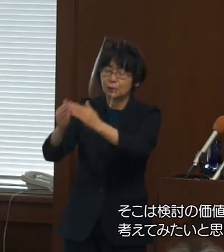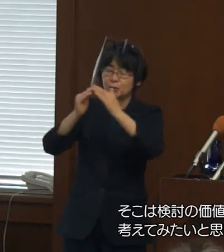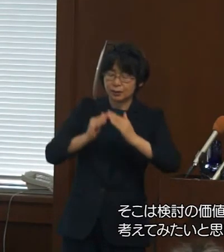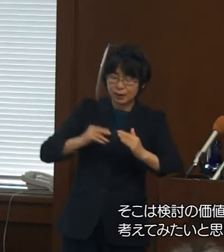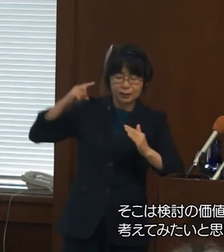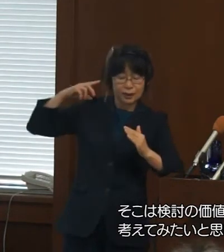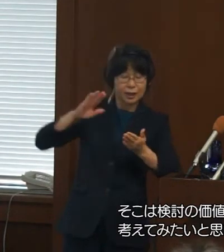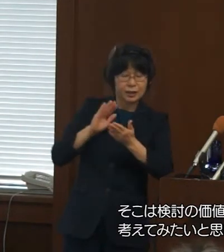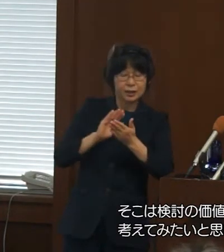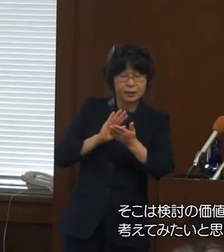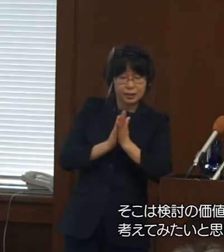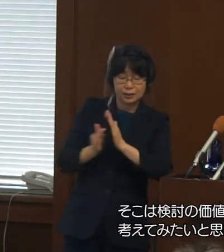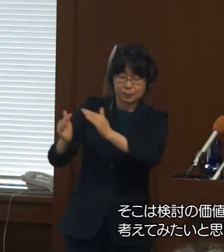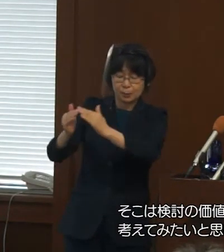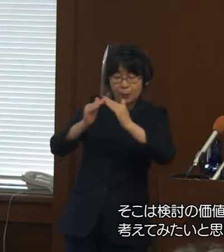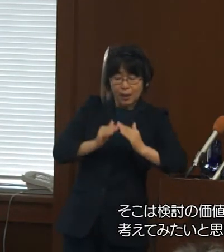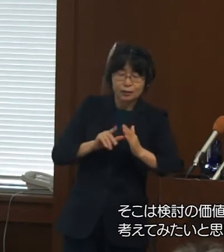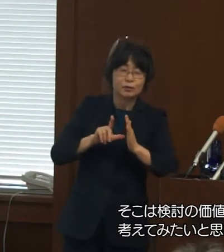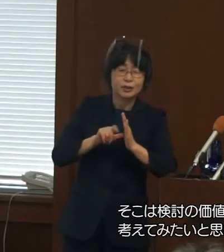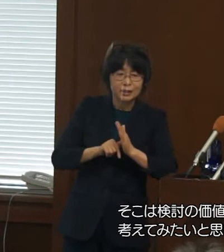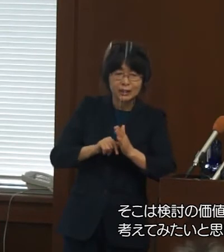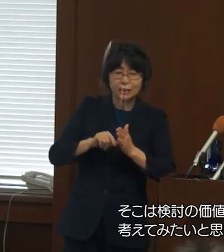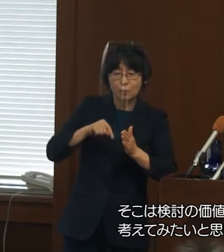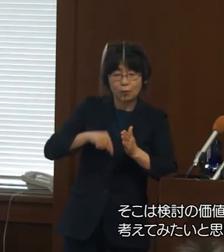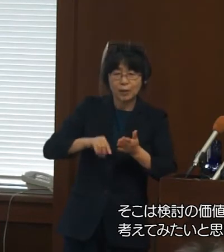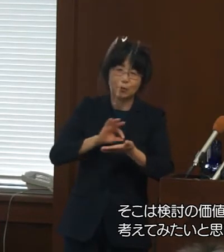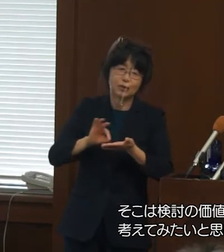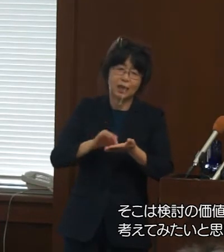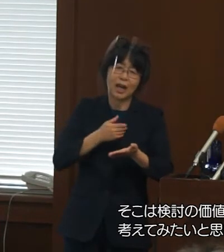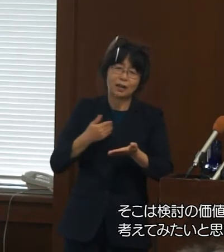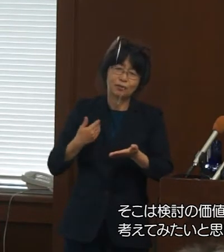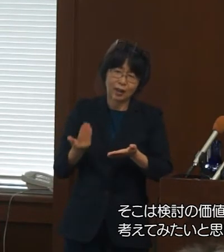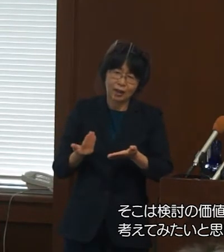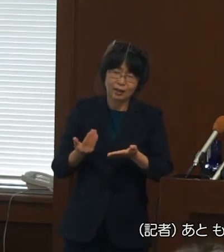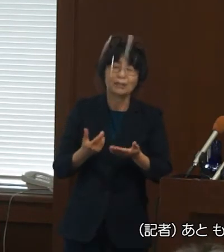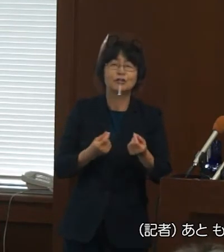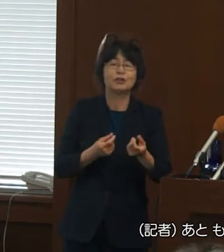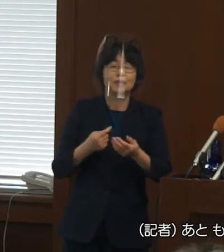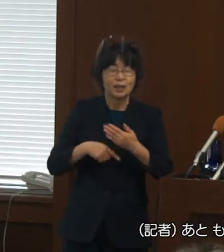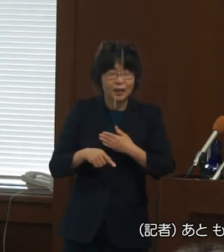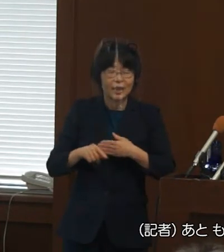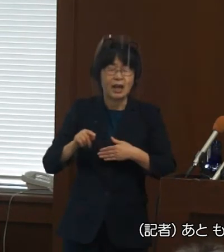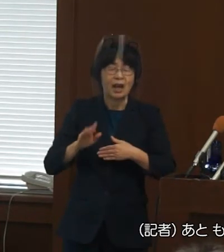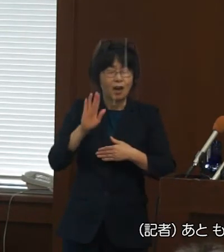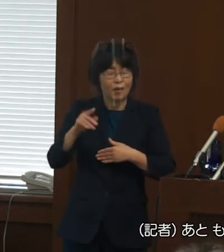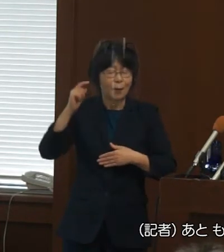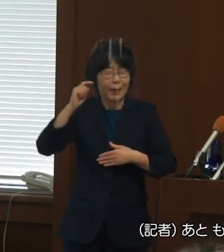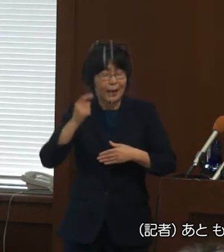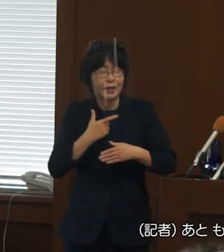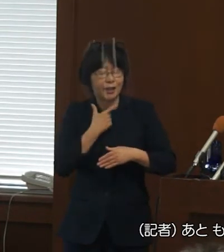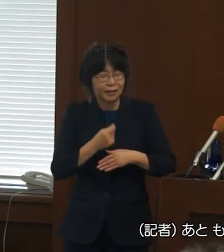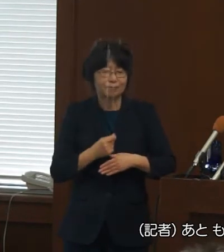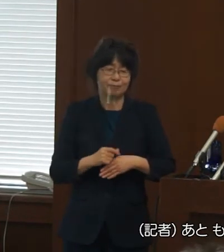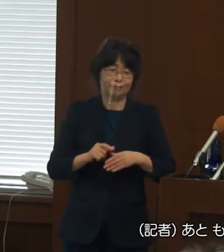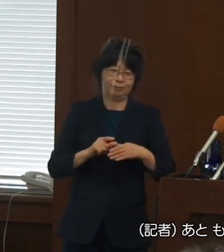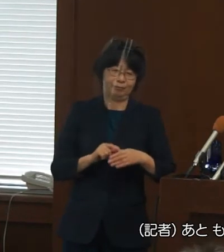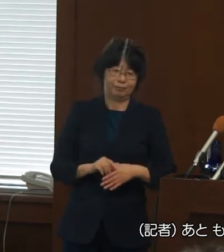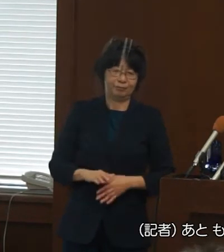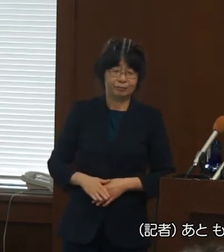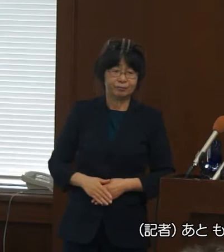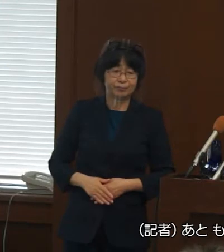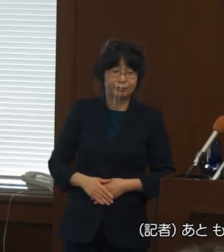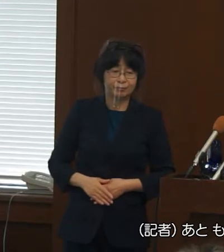ました。そこは検討の価値があると思いますので考えてみたいと思います。 あと何度もすると、もう一個すいません、